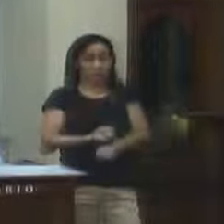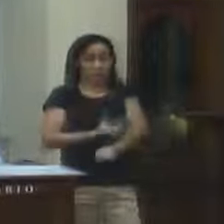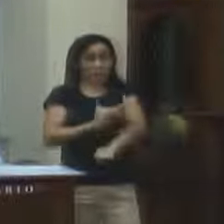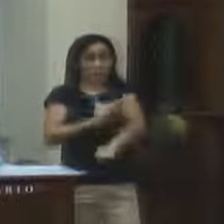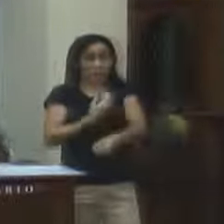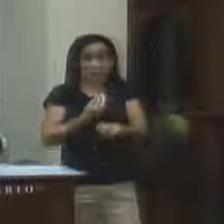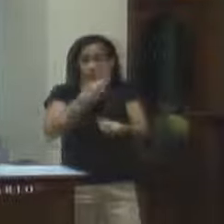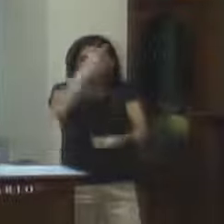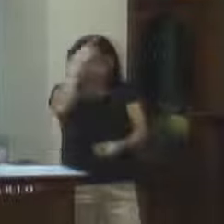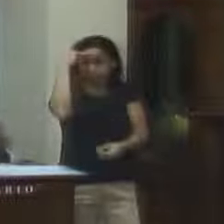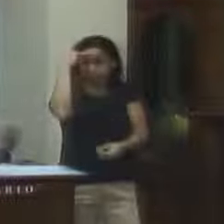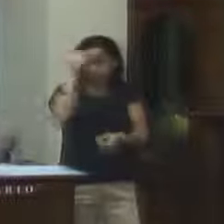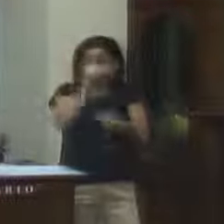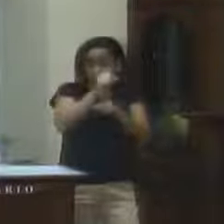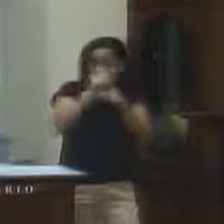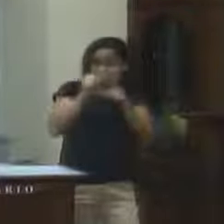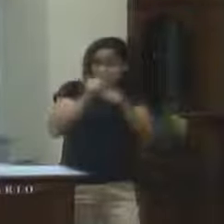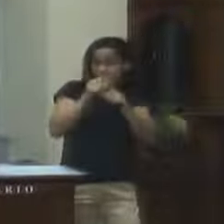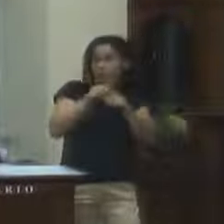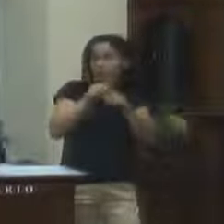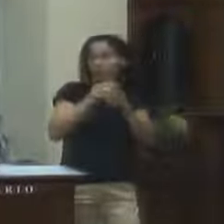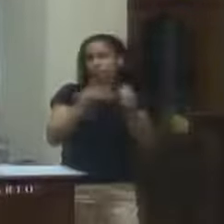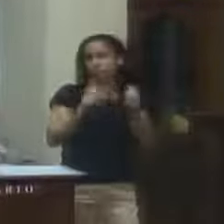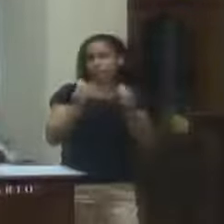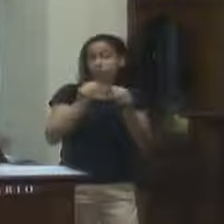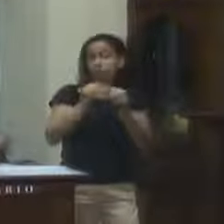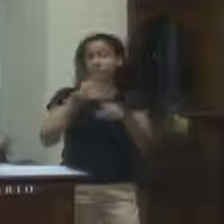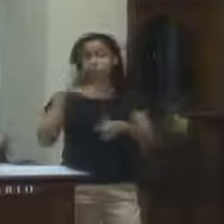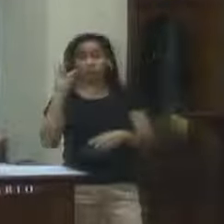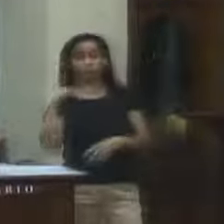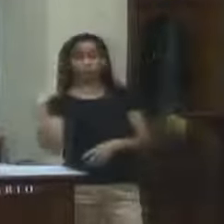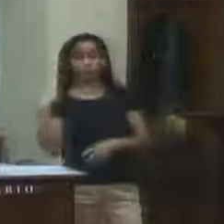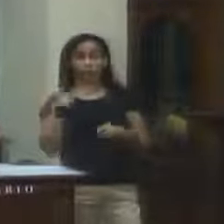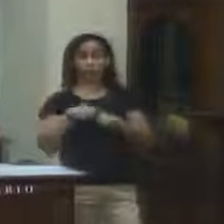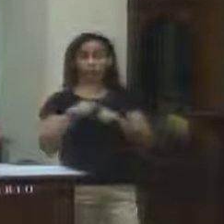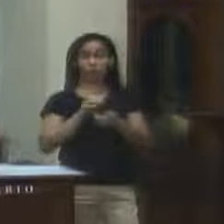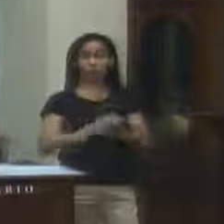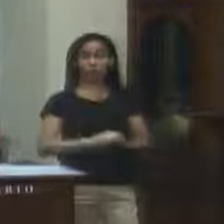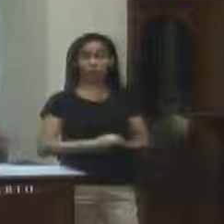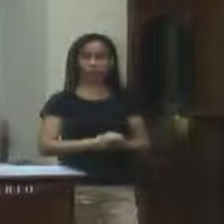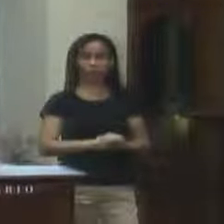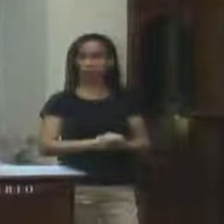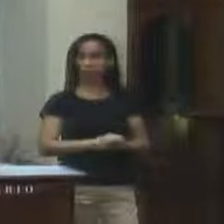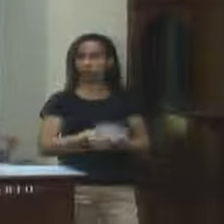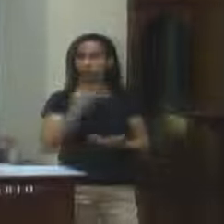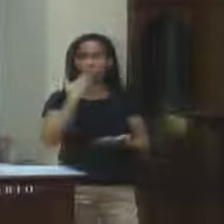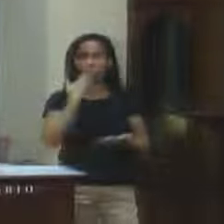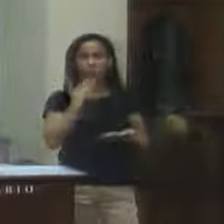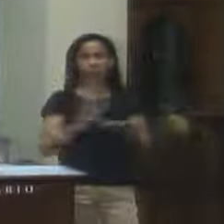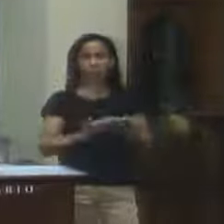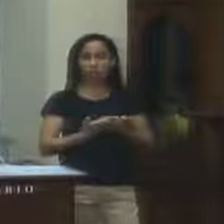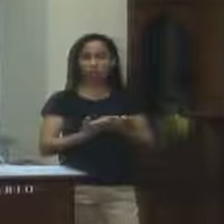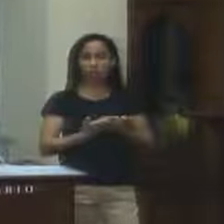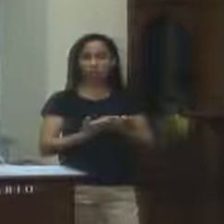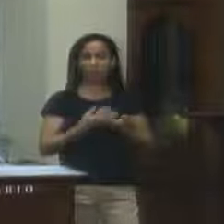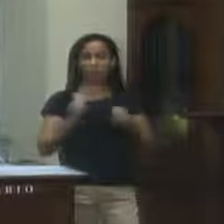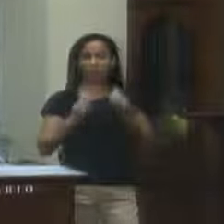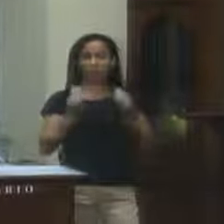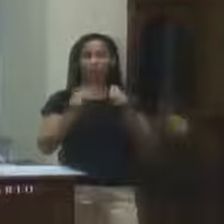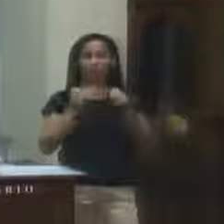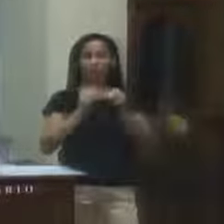nas pessoas e na sociedade em si, e nos vereadores todos aqui, que ficaram abismados de ver de como, né, isso